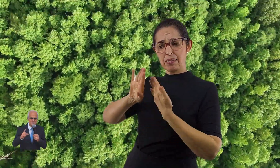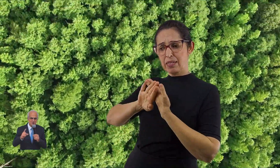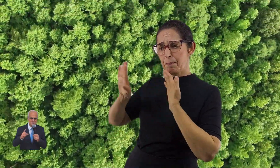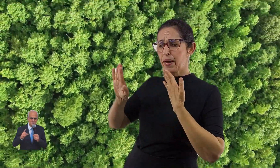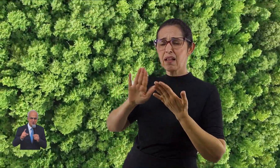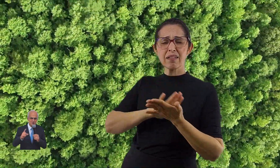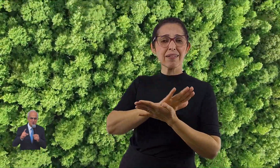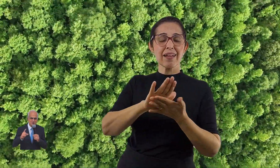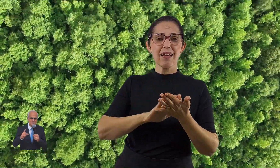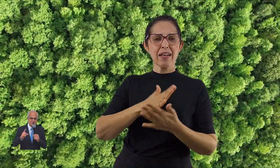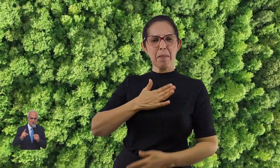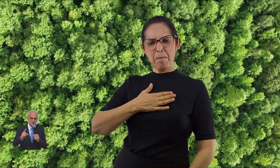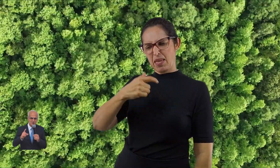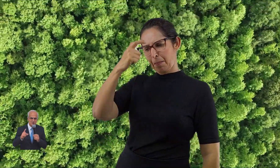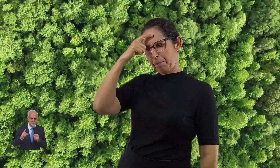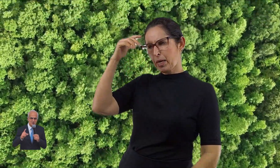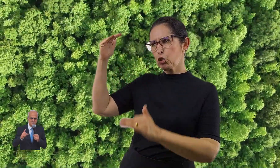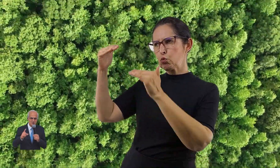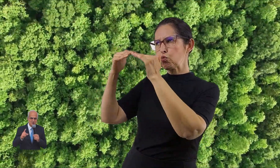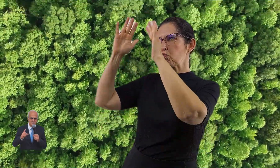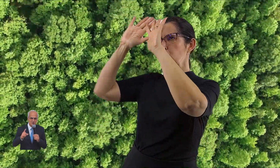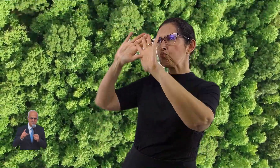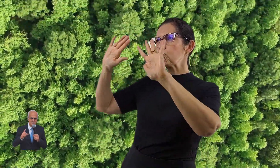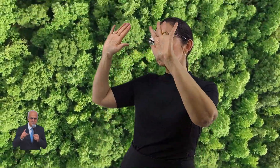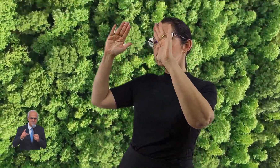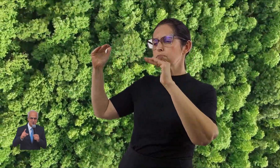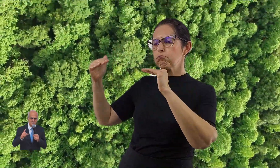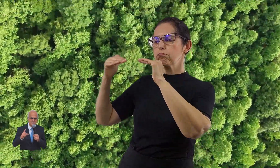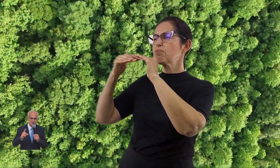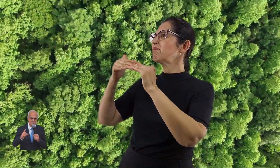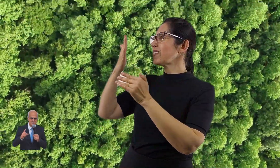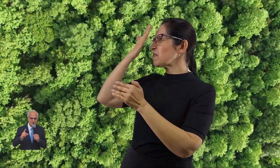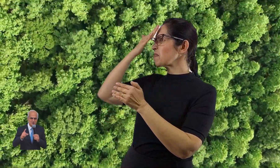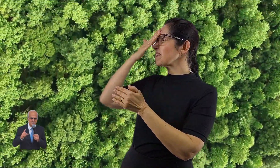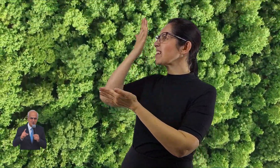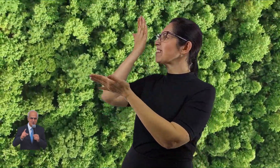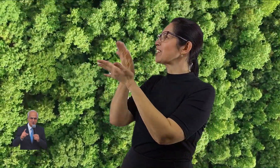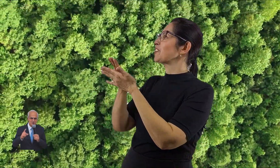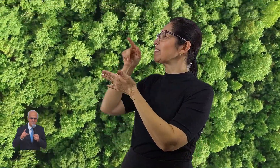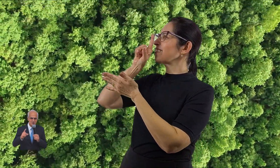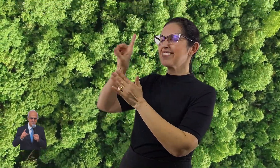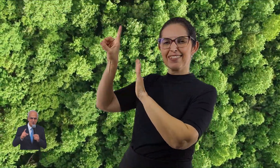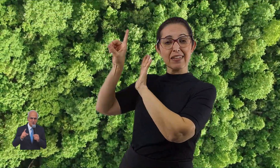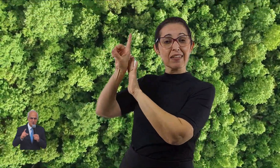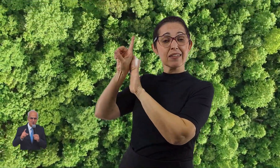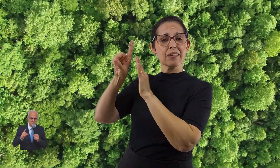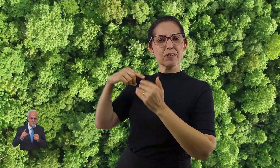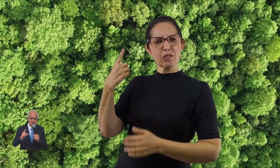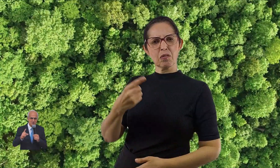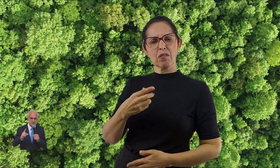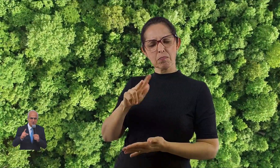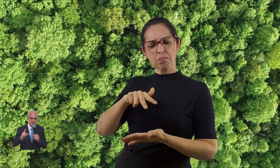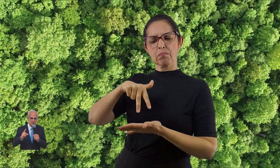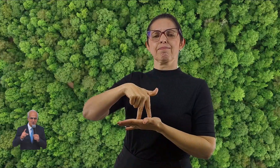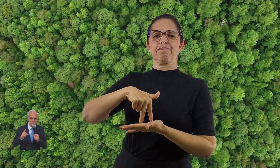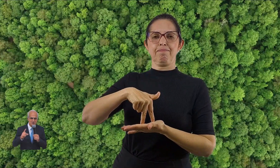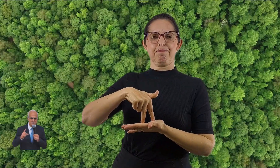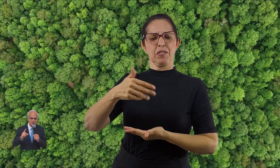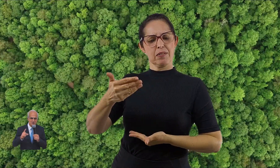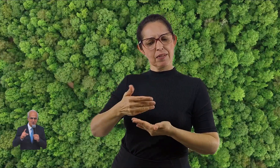minha mente está firme no Senhor. Eu sei em quem eu tenho crido. É a posição do servo do Senhor.